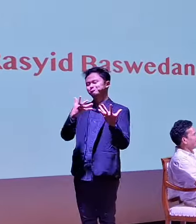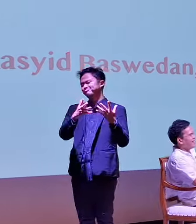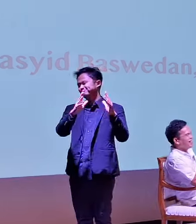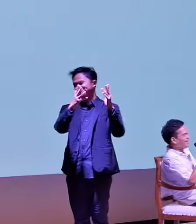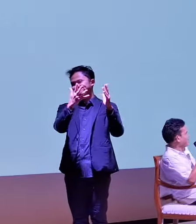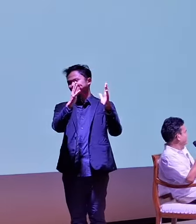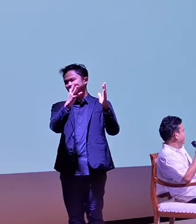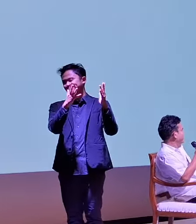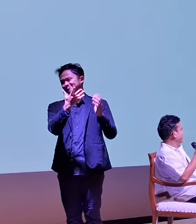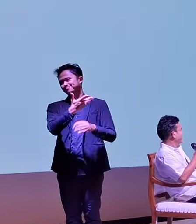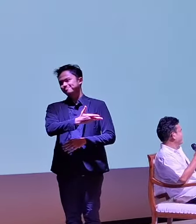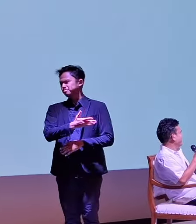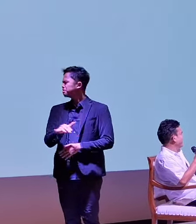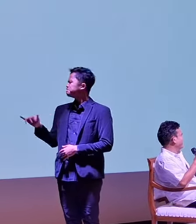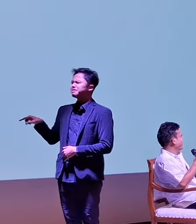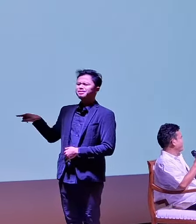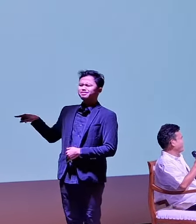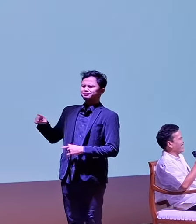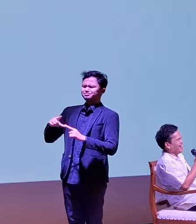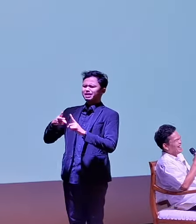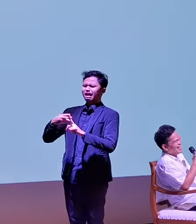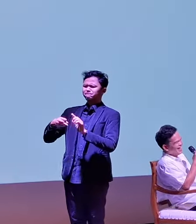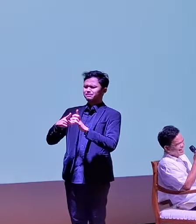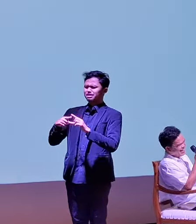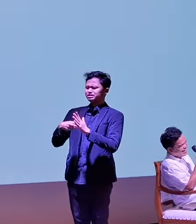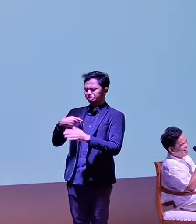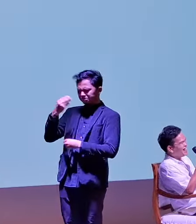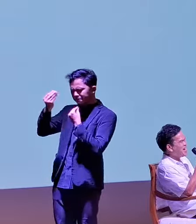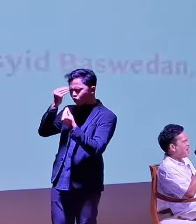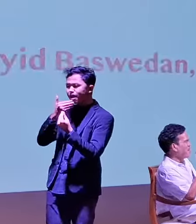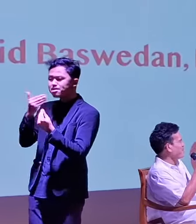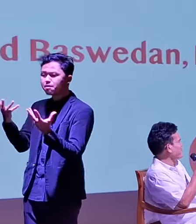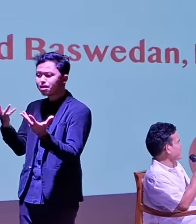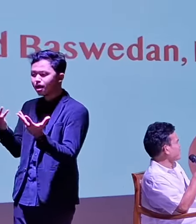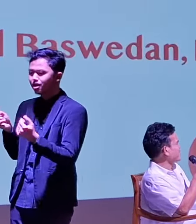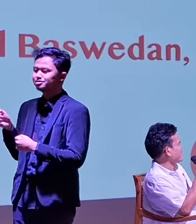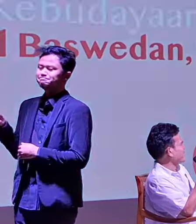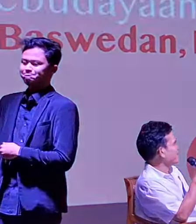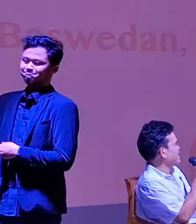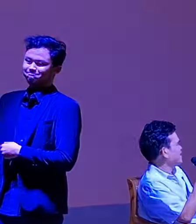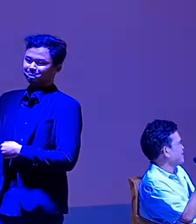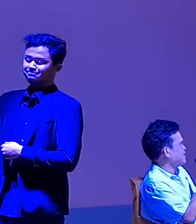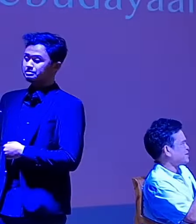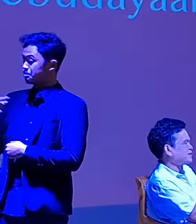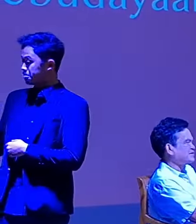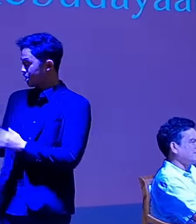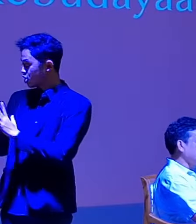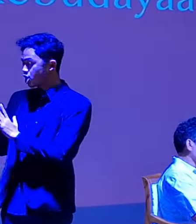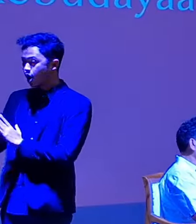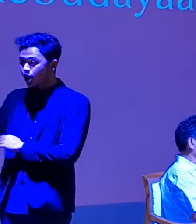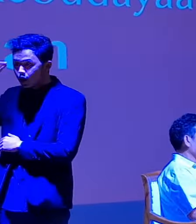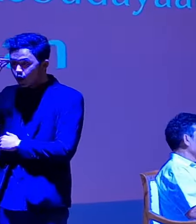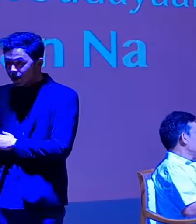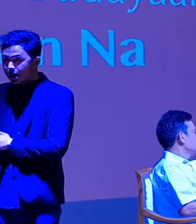lah, Afnan itu dari dulu tempat kita bertanya. Zaman kuliah juga beliau itu ketika di